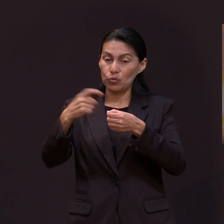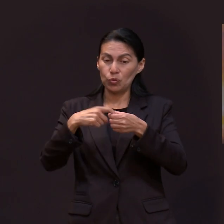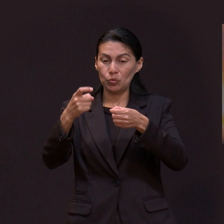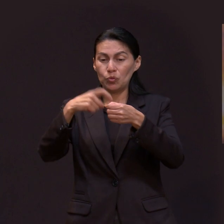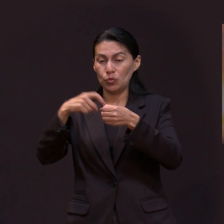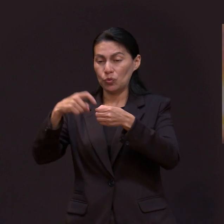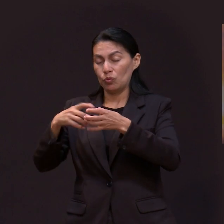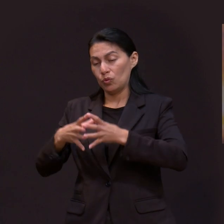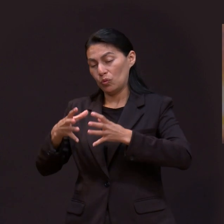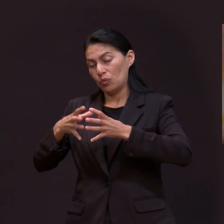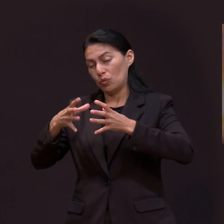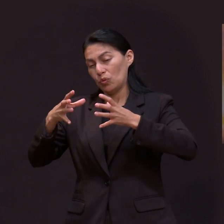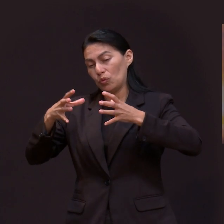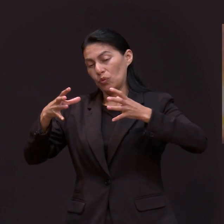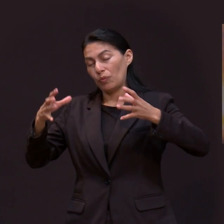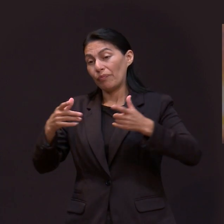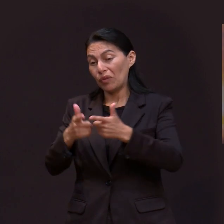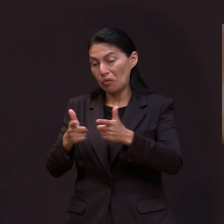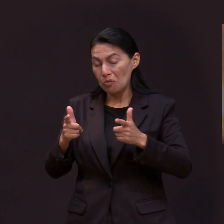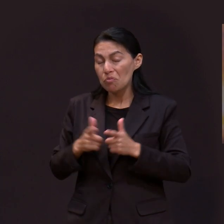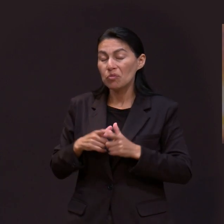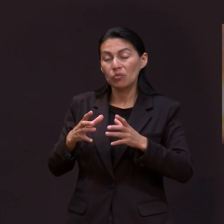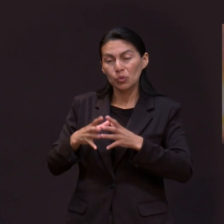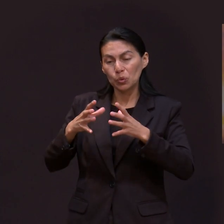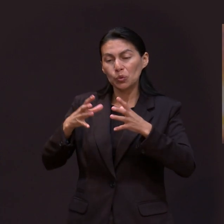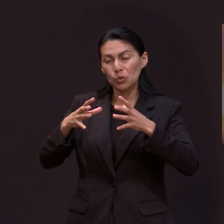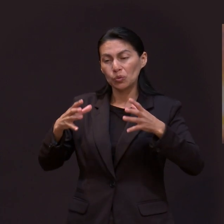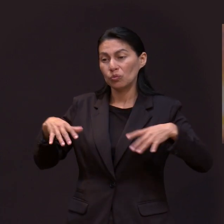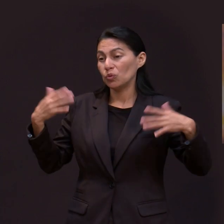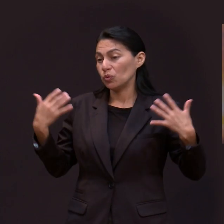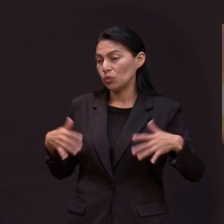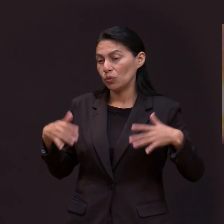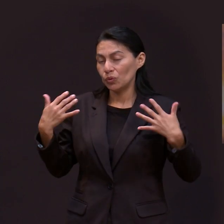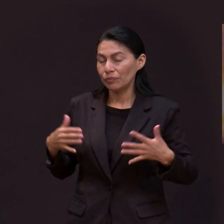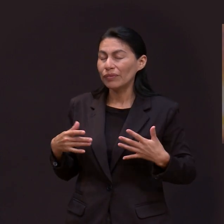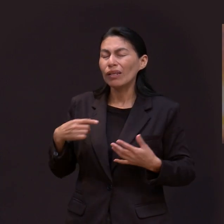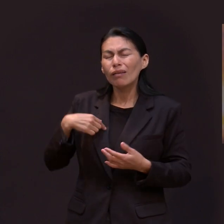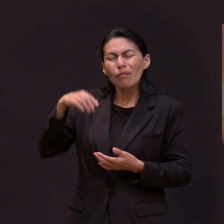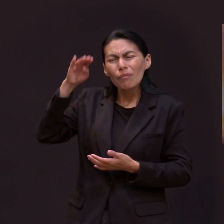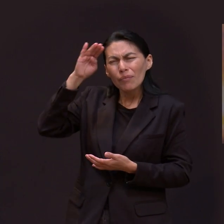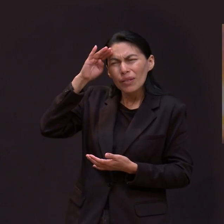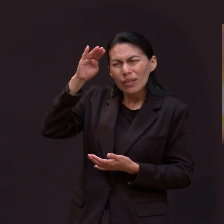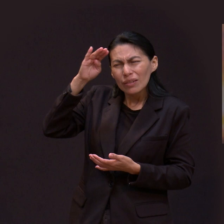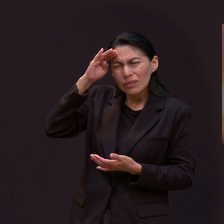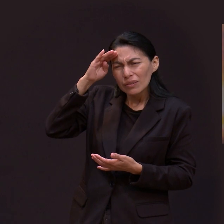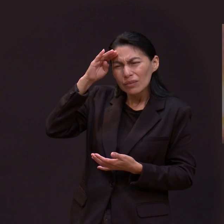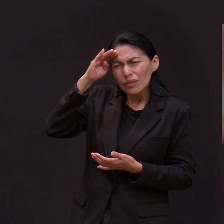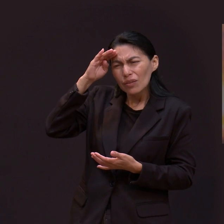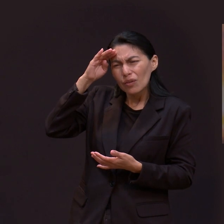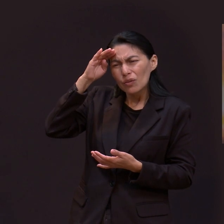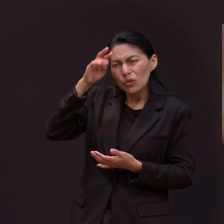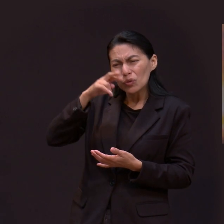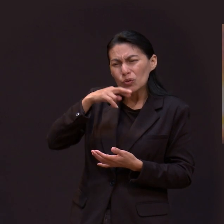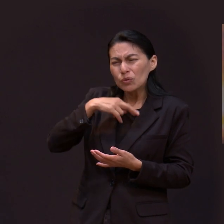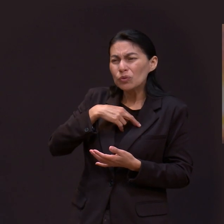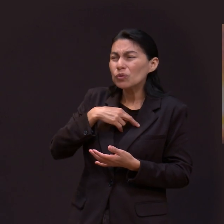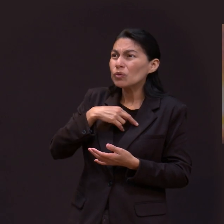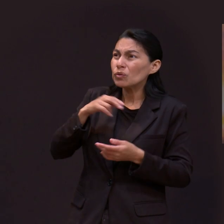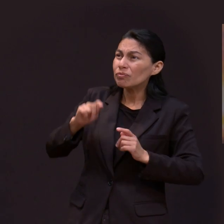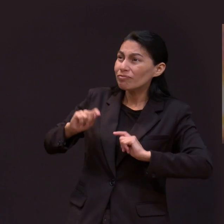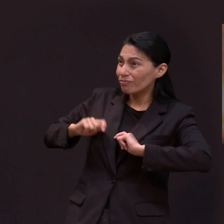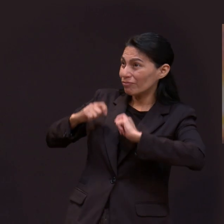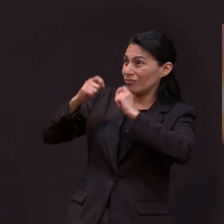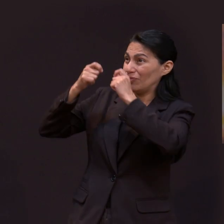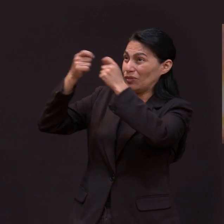muy maravilloso en este grupo el grupo ha crecido bastante y yo creo que cuando uno deja que el